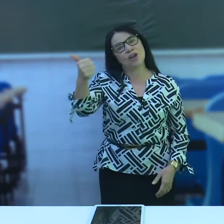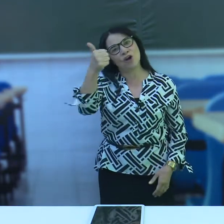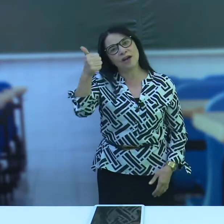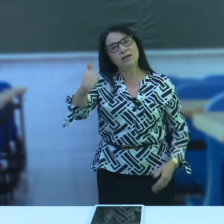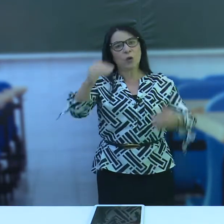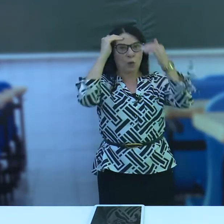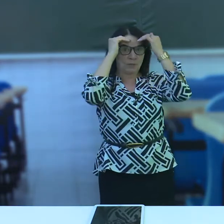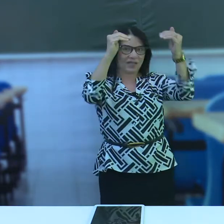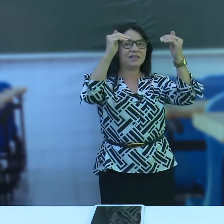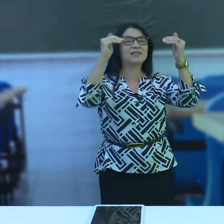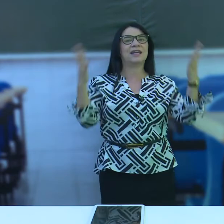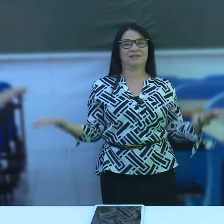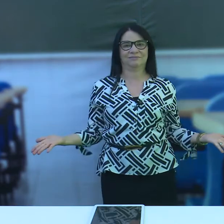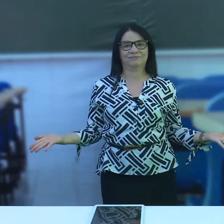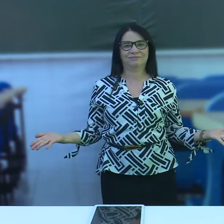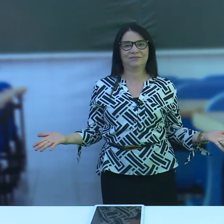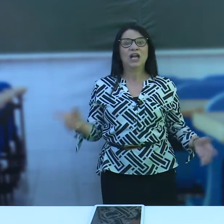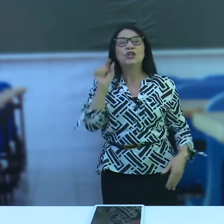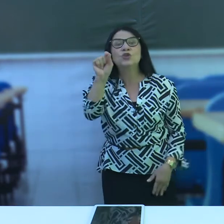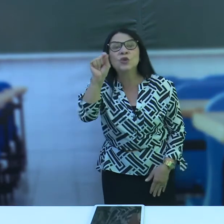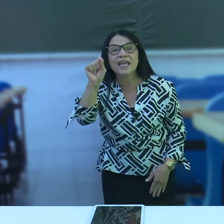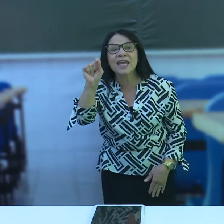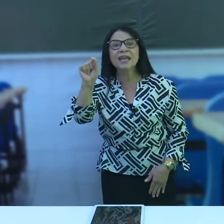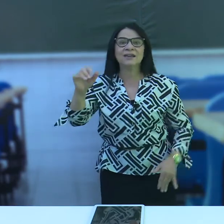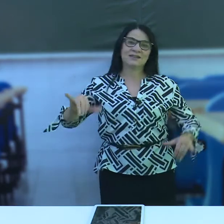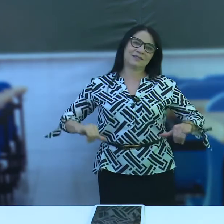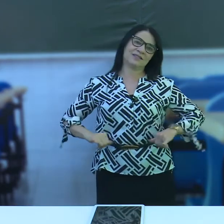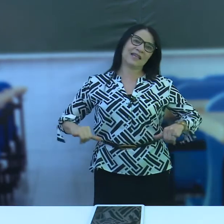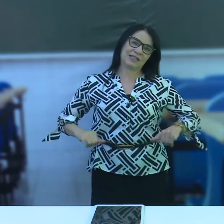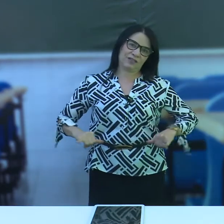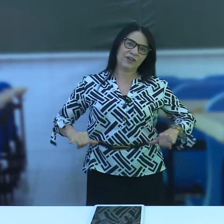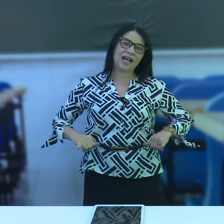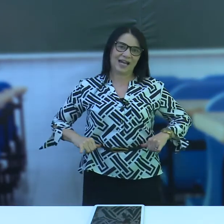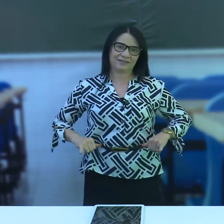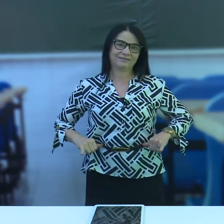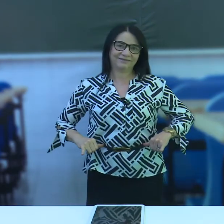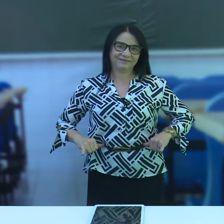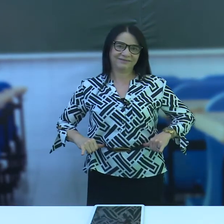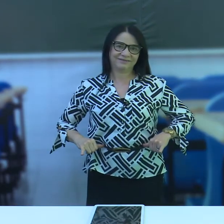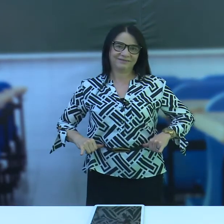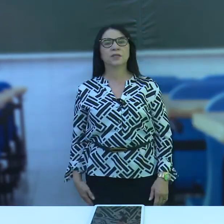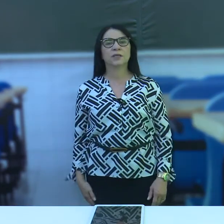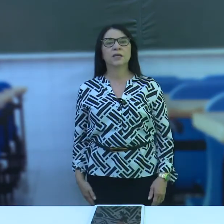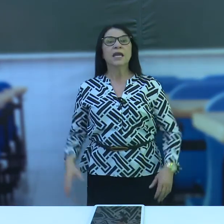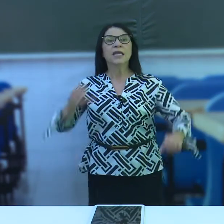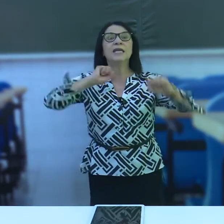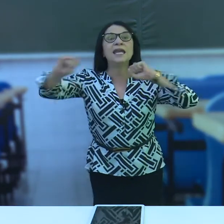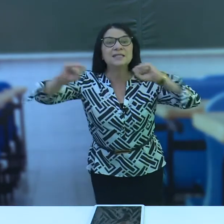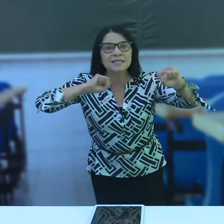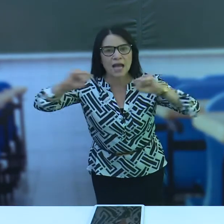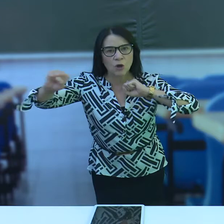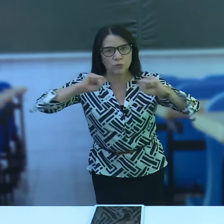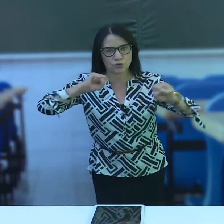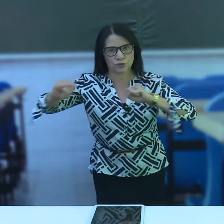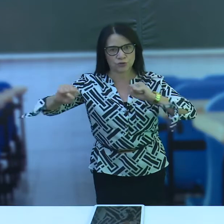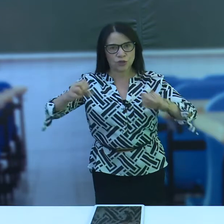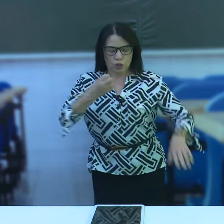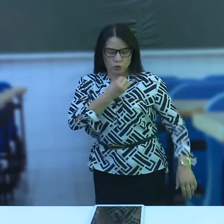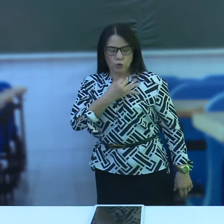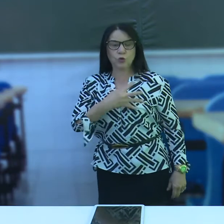melhor obedecer do que sacrificar. E em Salmos, no